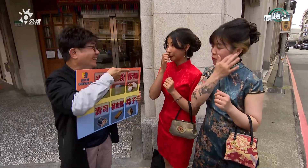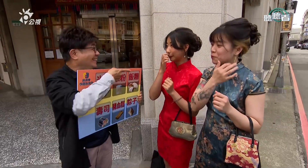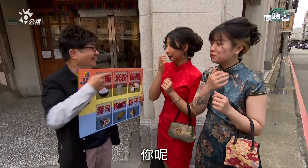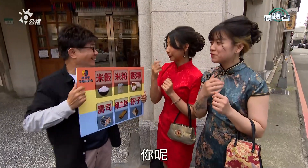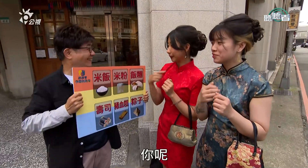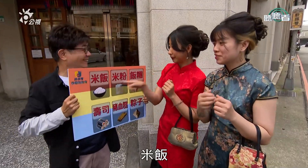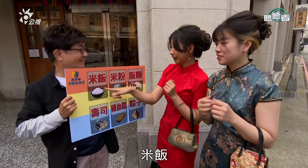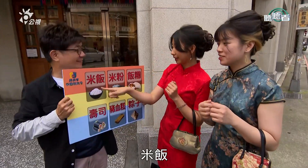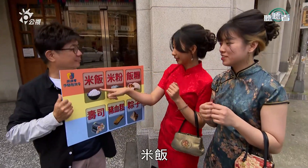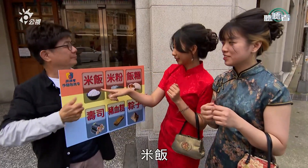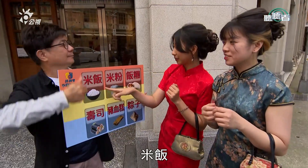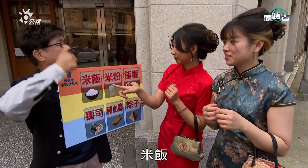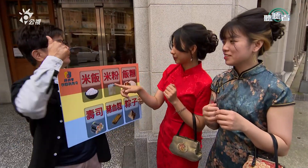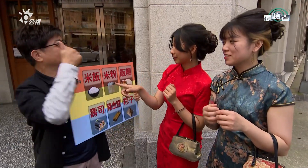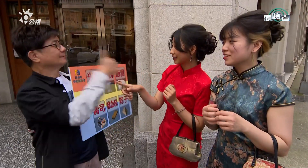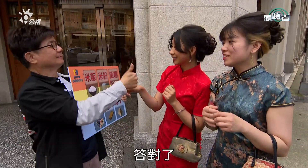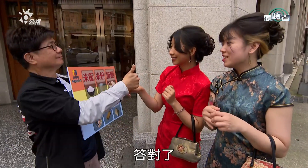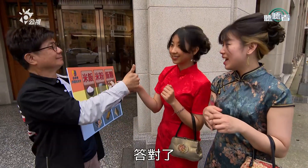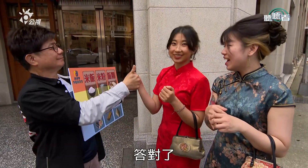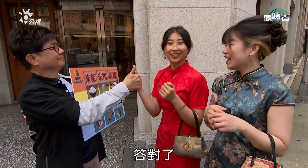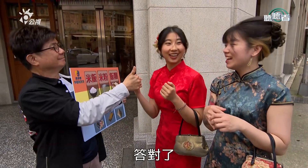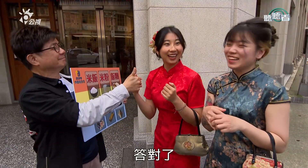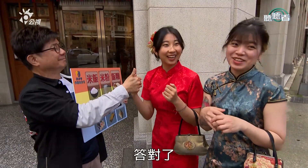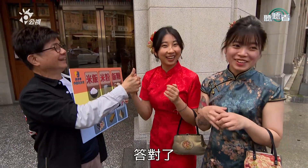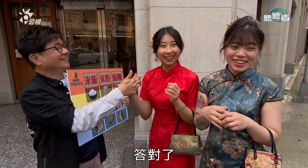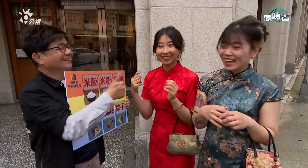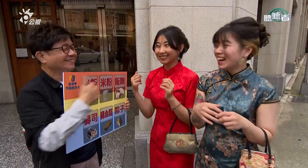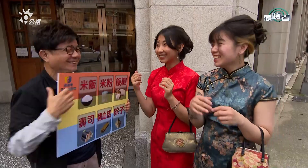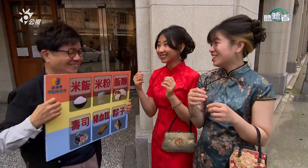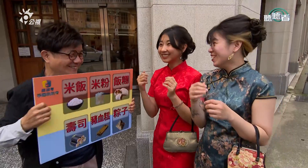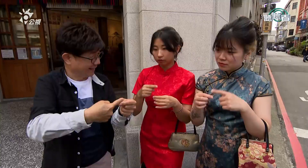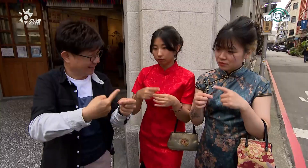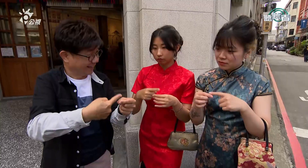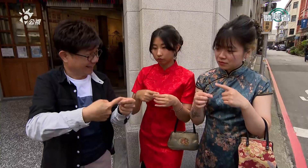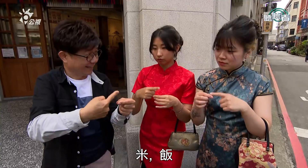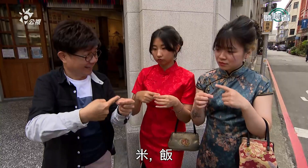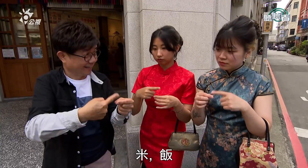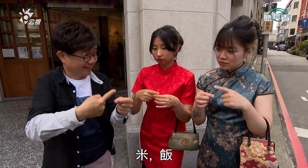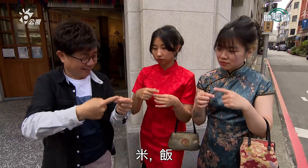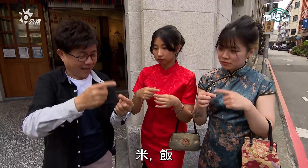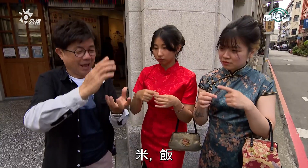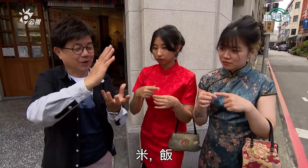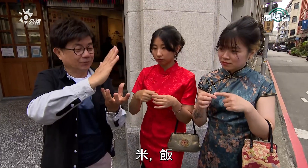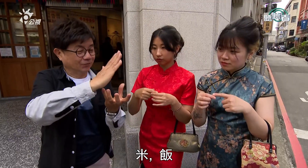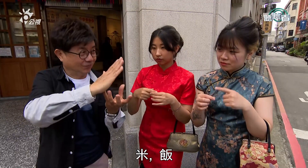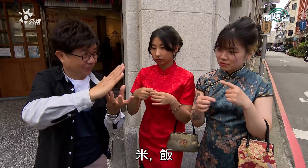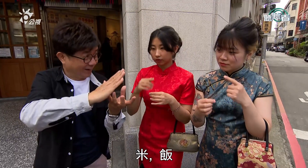啊，你呢？哎，答对了！哎，米